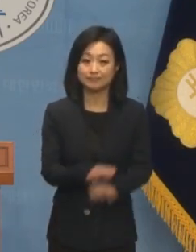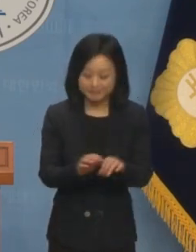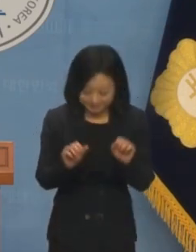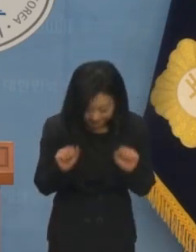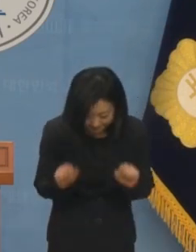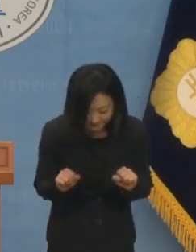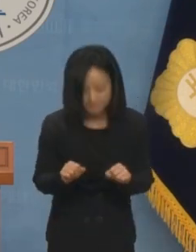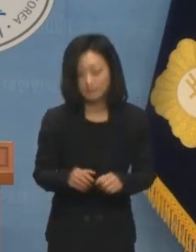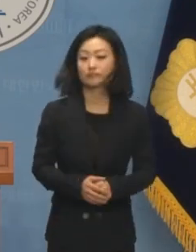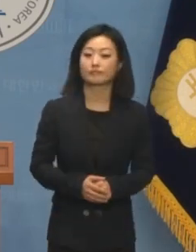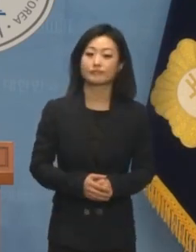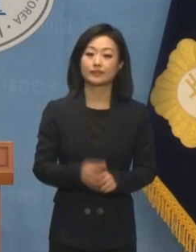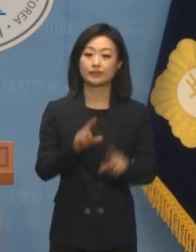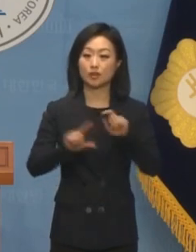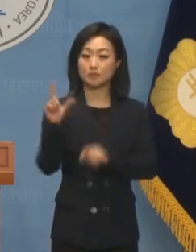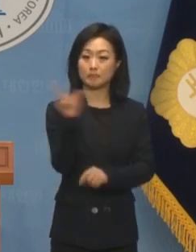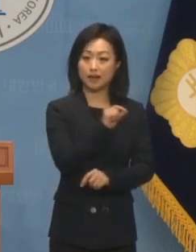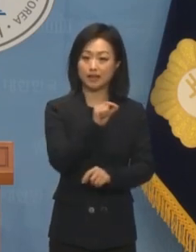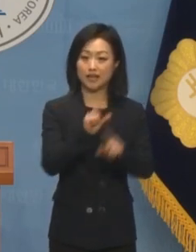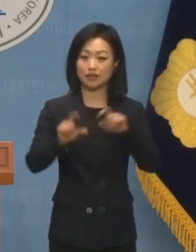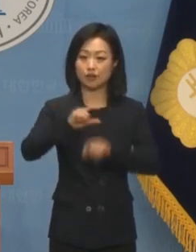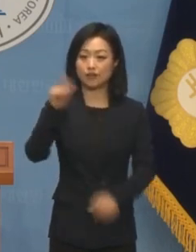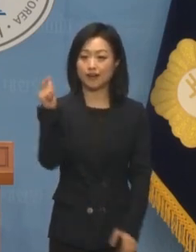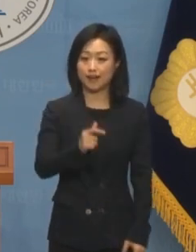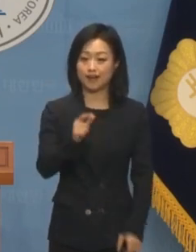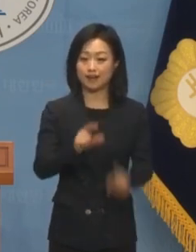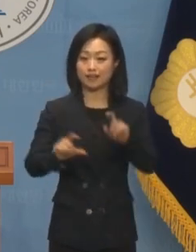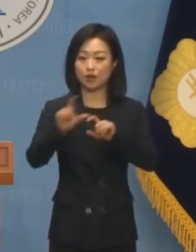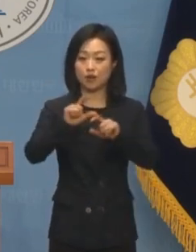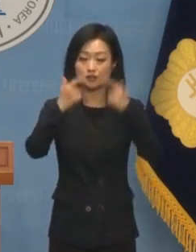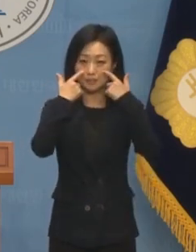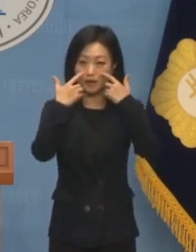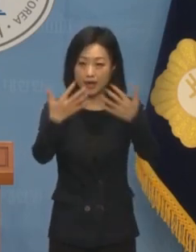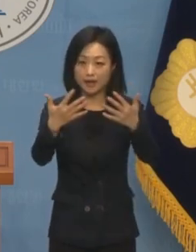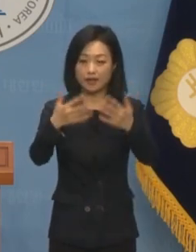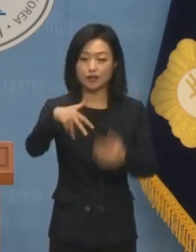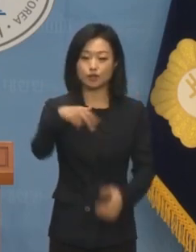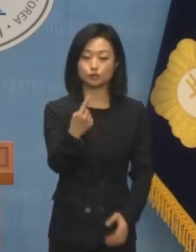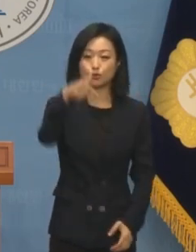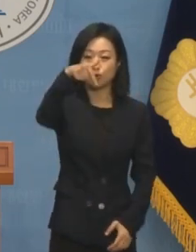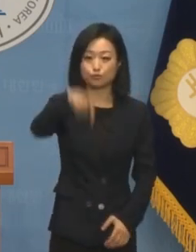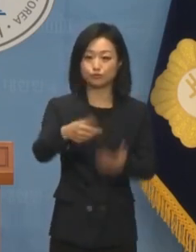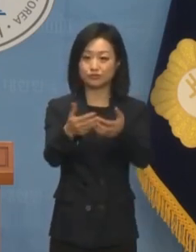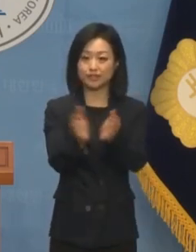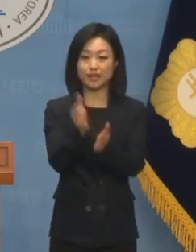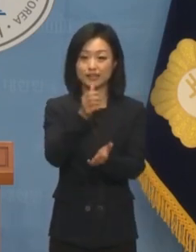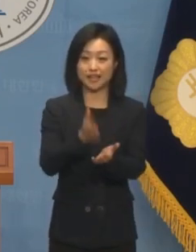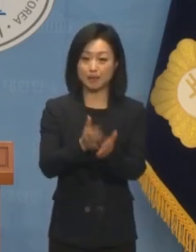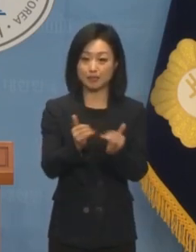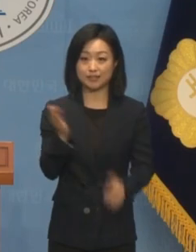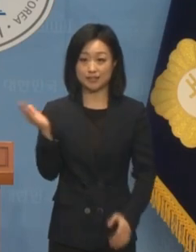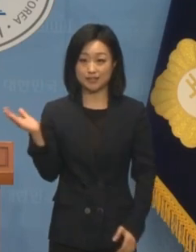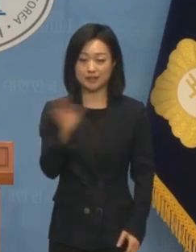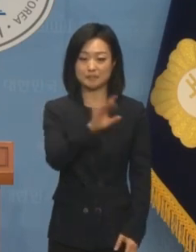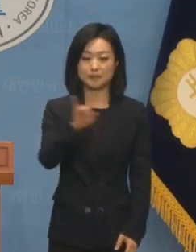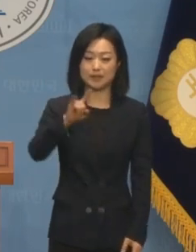안녕하십니까 더 빠르게 더 강하게 더 선명하게 조국 혁신당 대변인 배수진